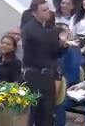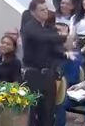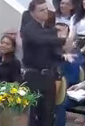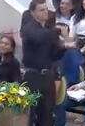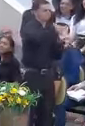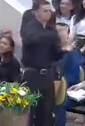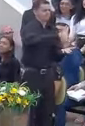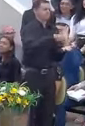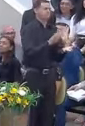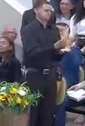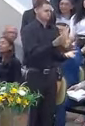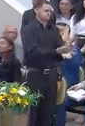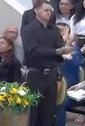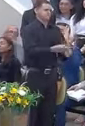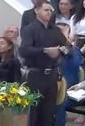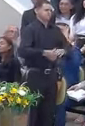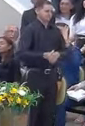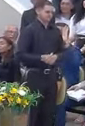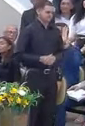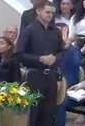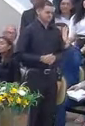atingido.